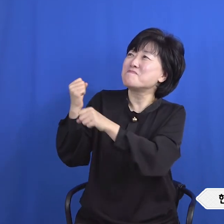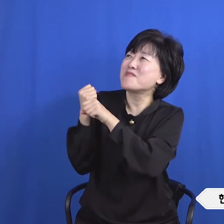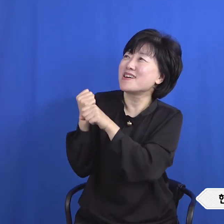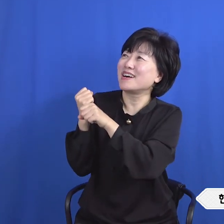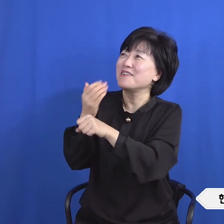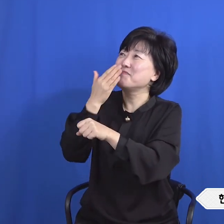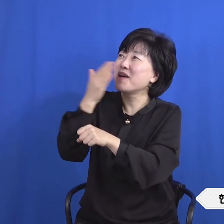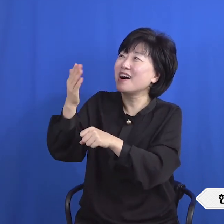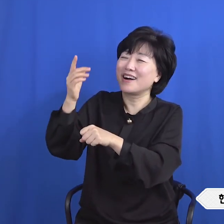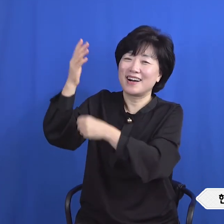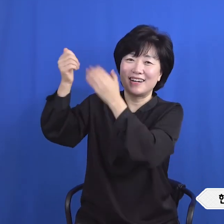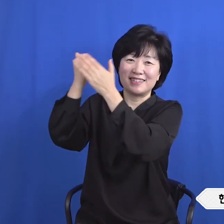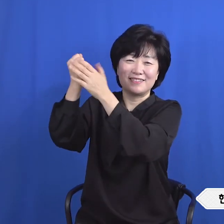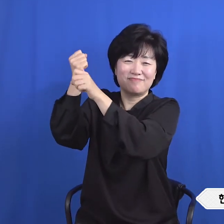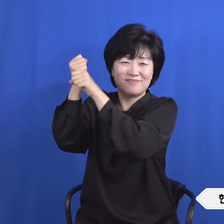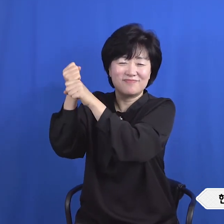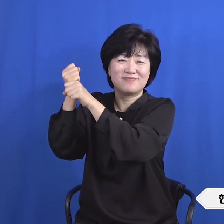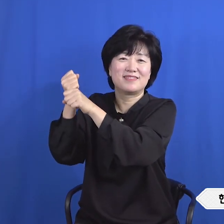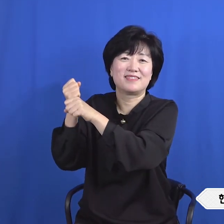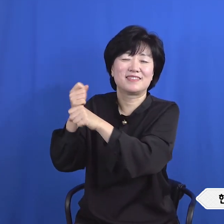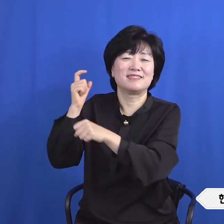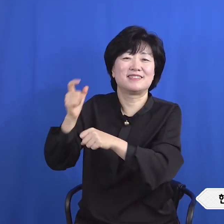든든함도 생겼지요.